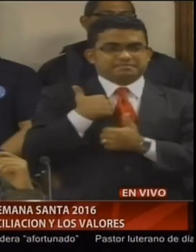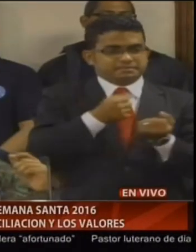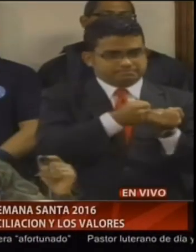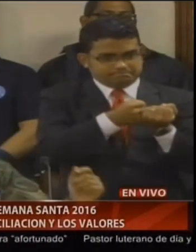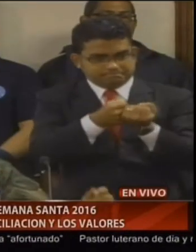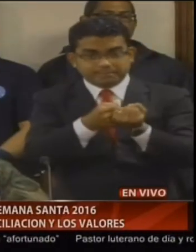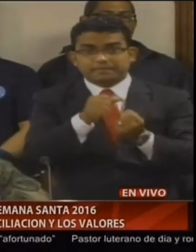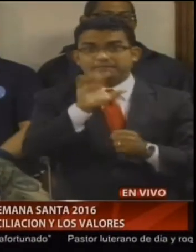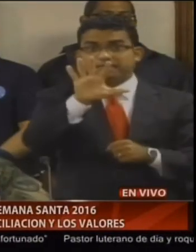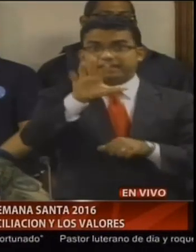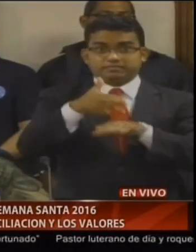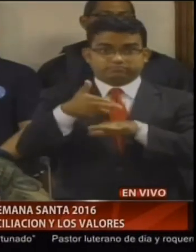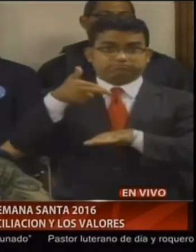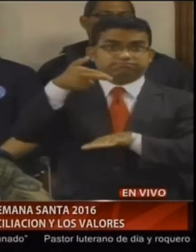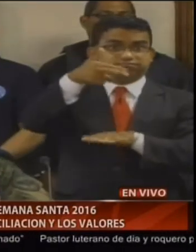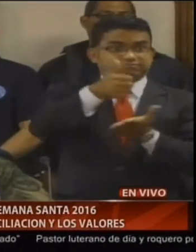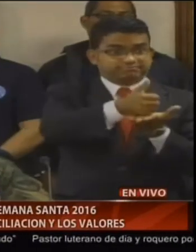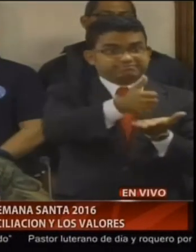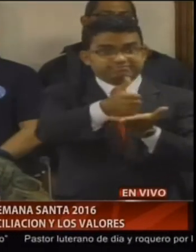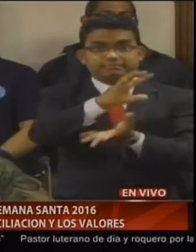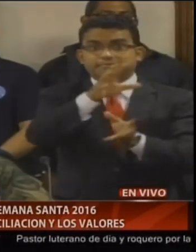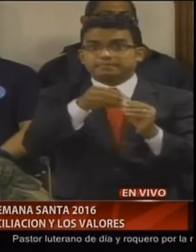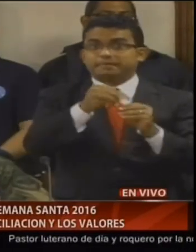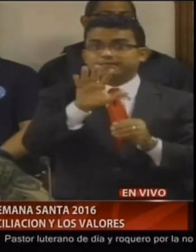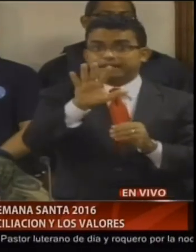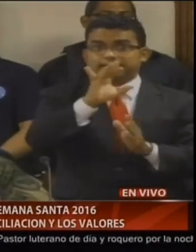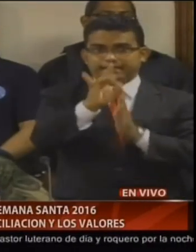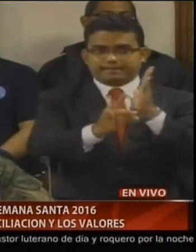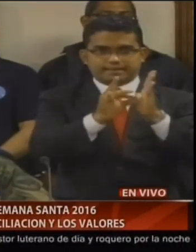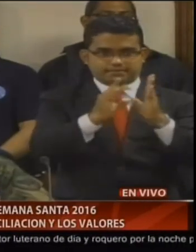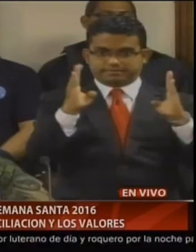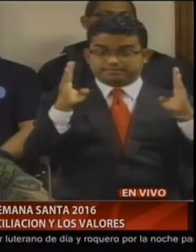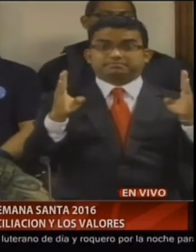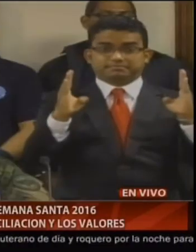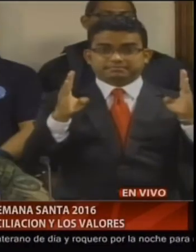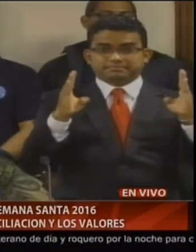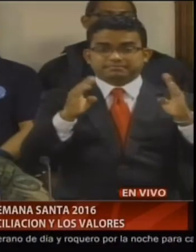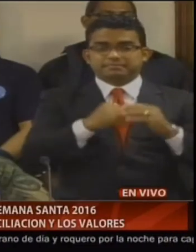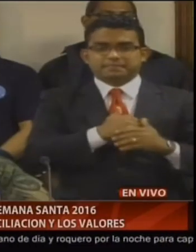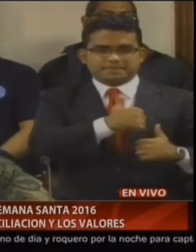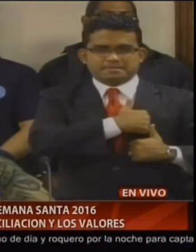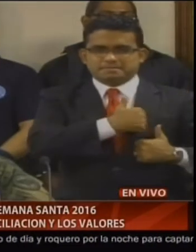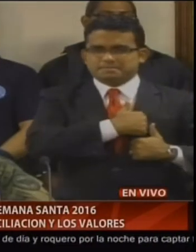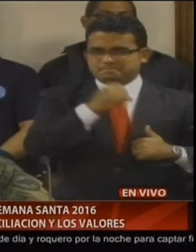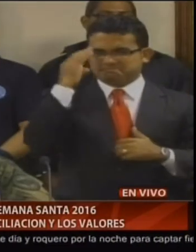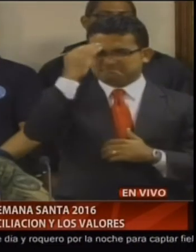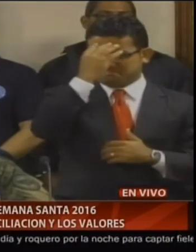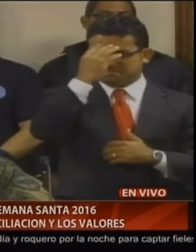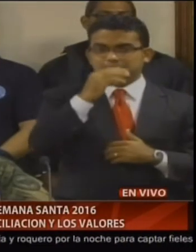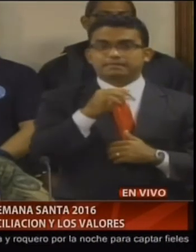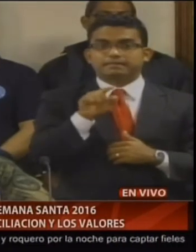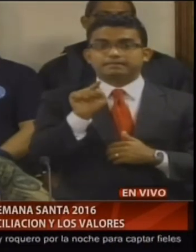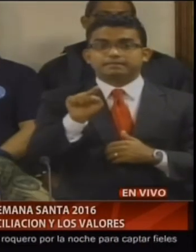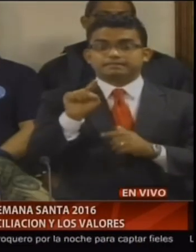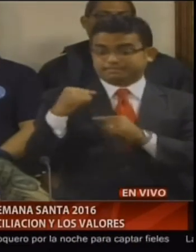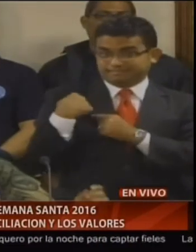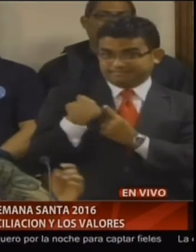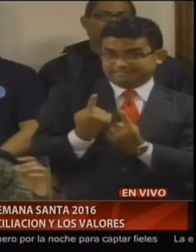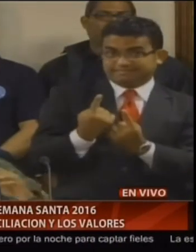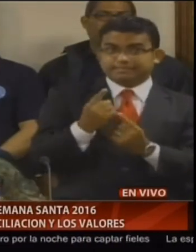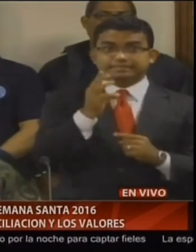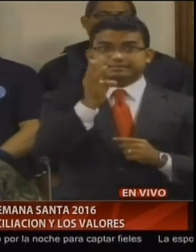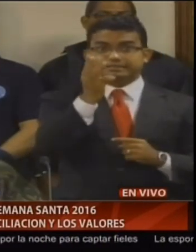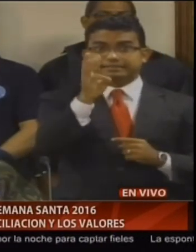5 misiones aéreas consistentes en 8 horas de vuelo. La Armada de la República Dominicana ha realizado en lo que va del